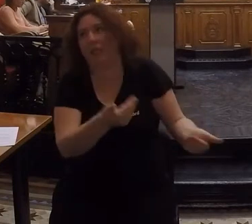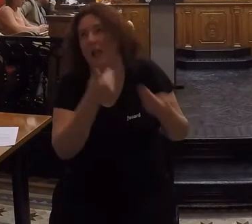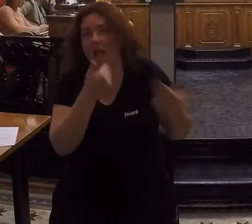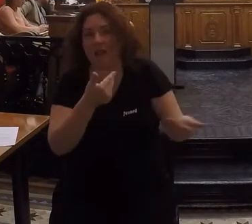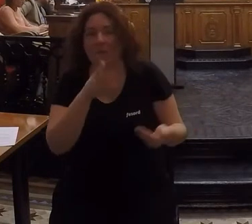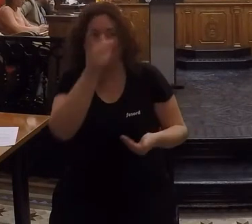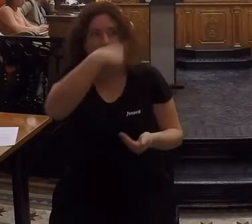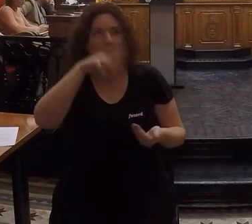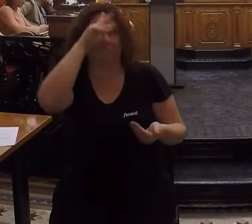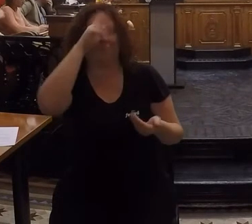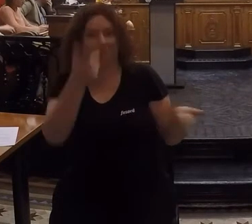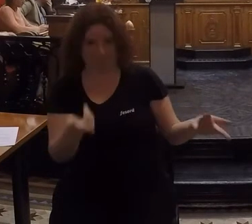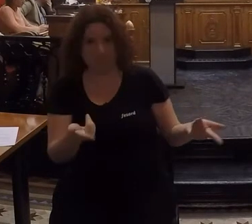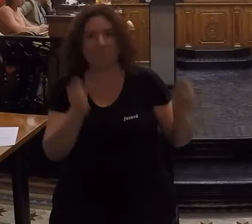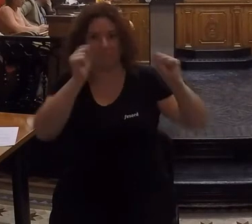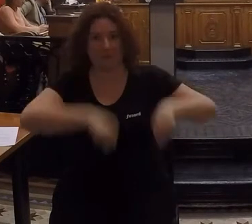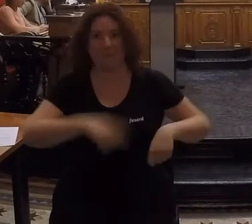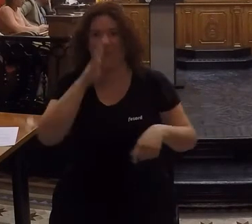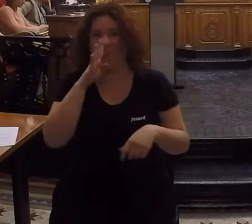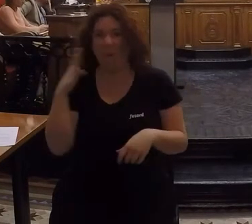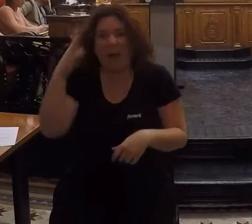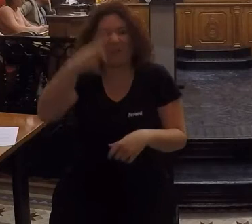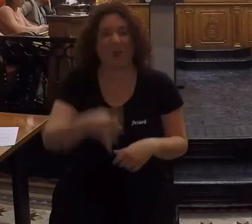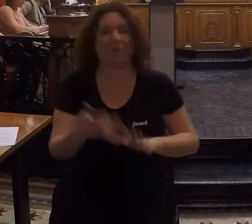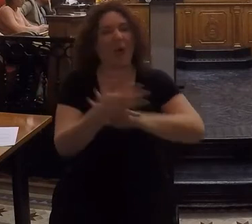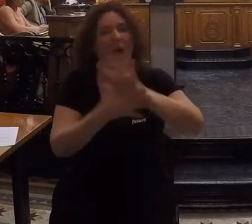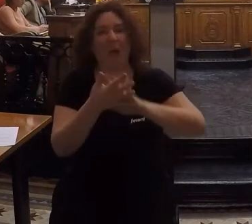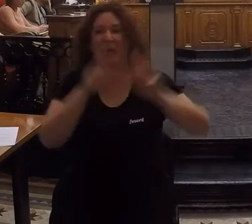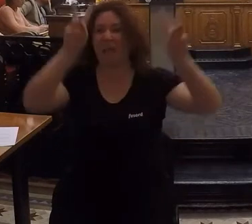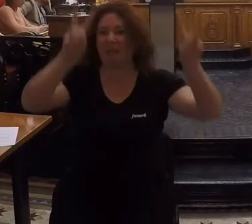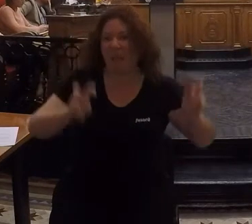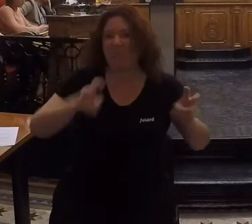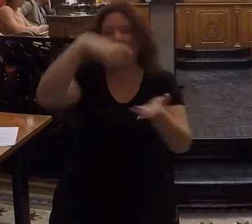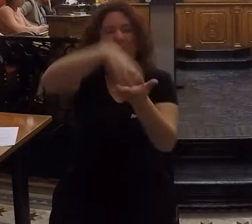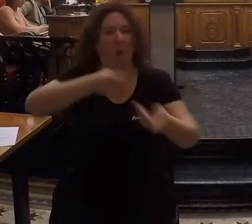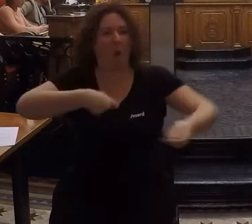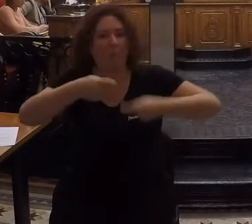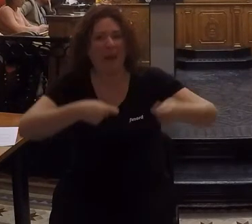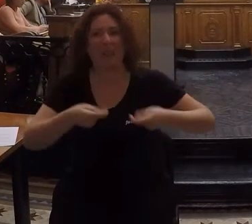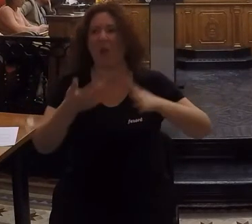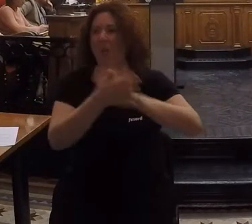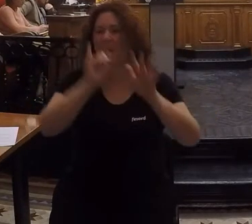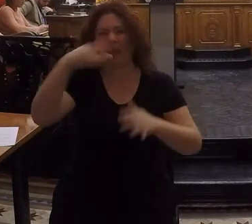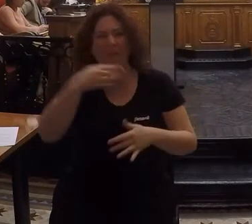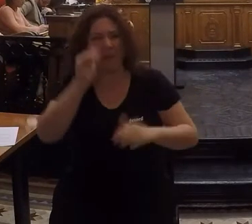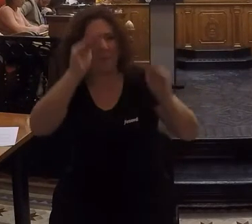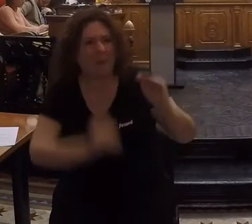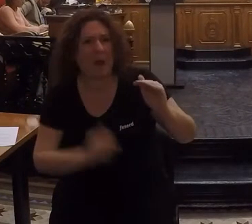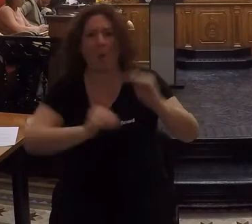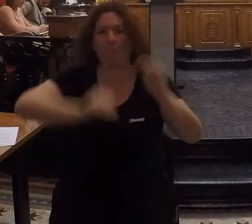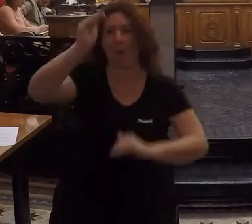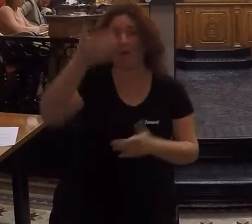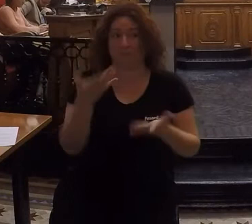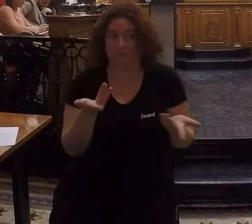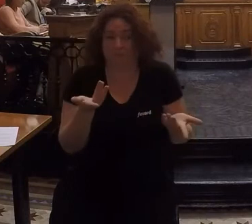temas, porque en 4 años a ustedes no se les ocurrió nada parecido. Nada parecido. Yo creo que no era tan difícil